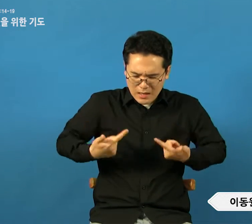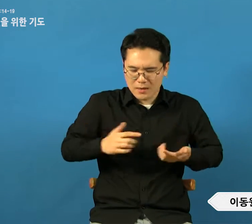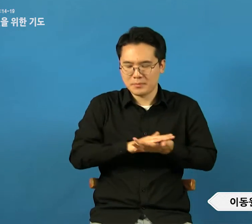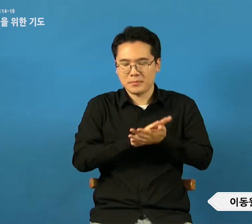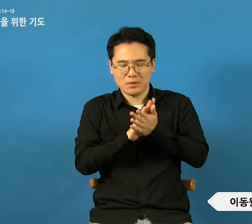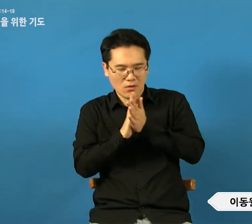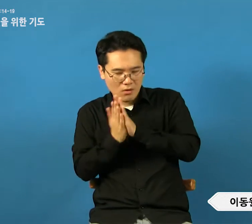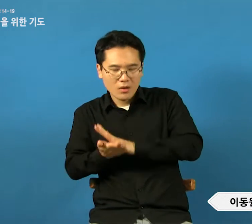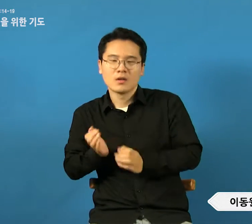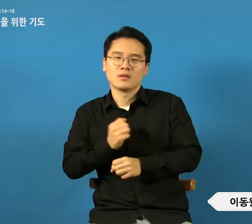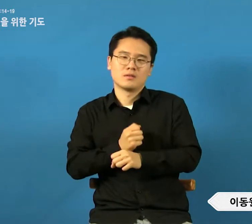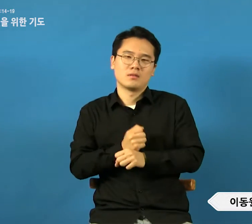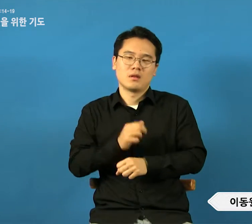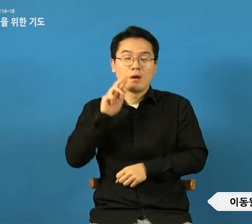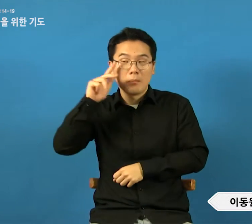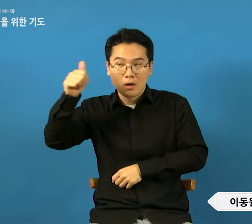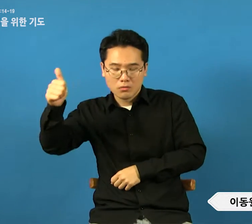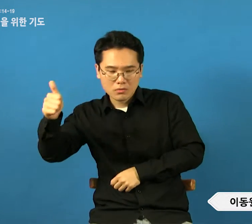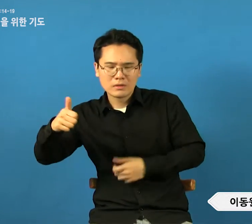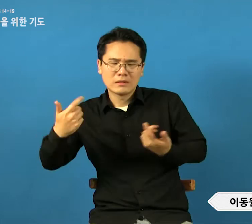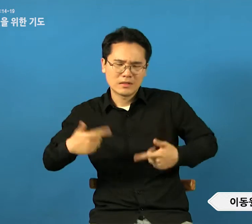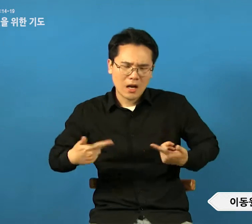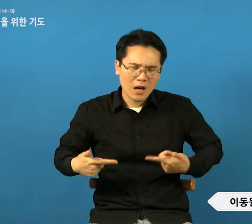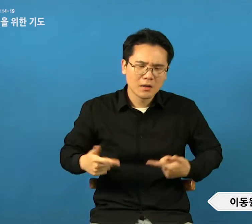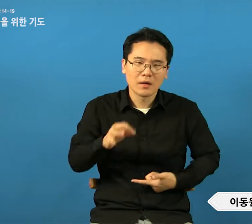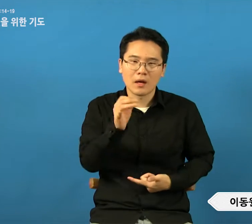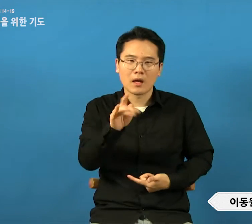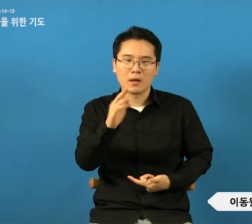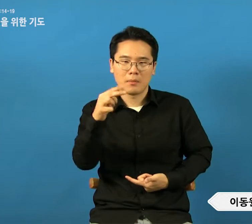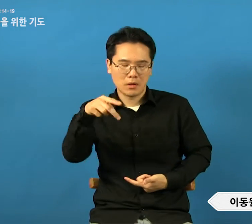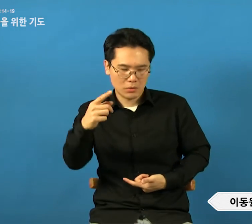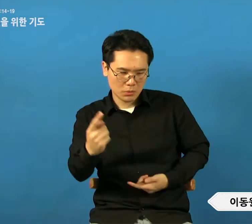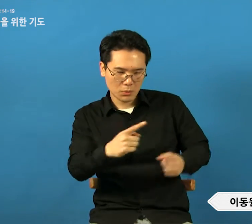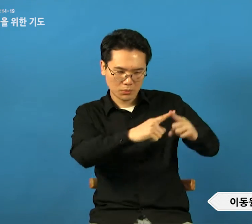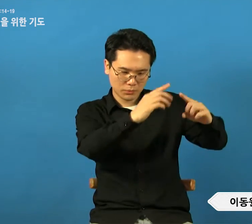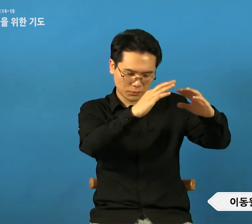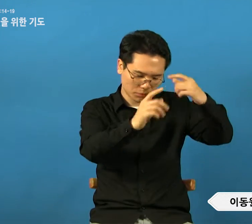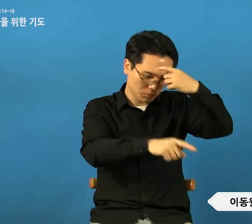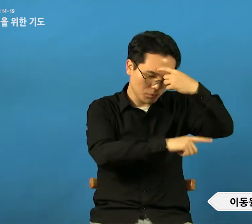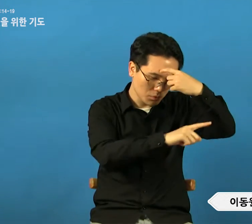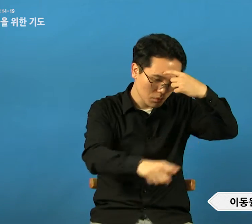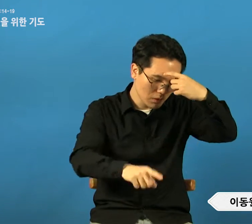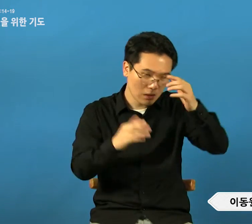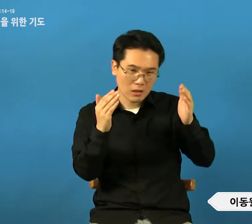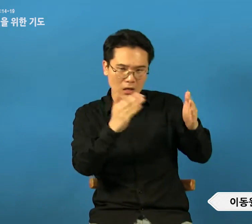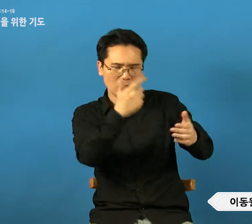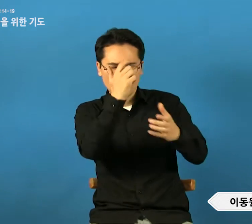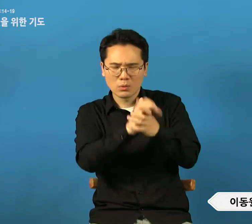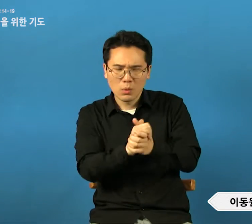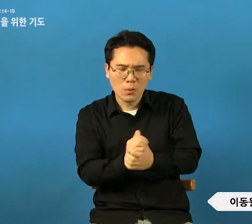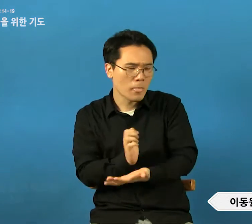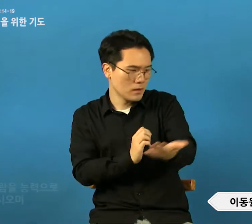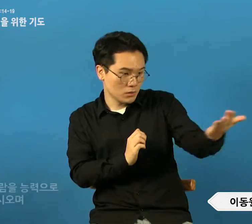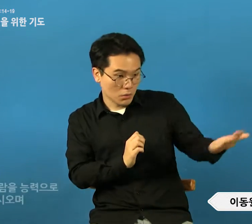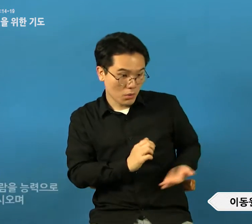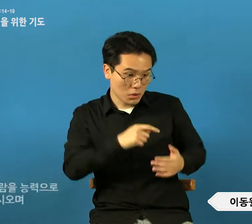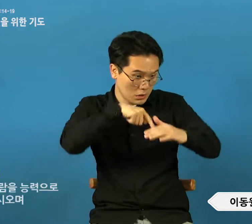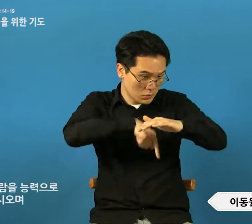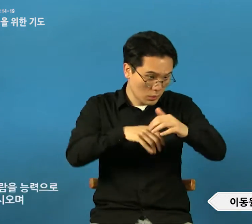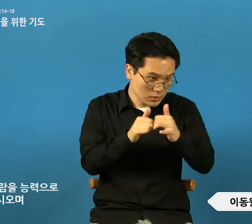위해서 기도하면서 본문 16절에서 너희의 속사람을